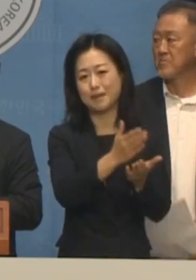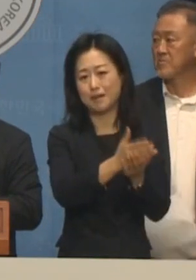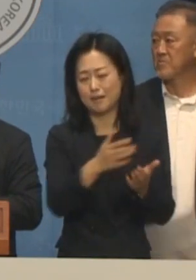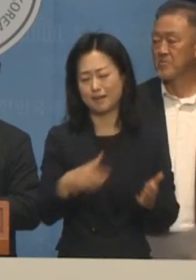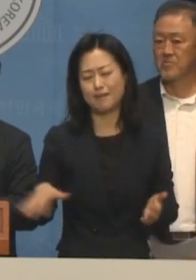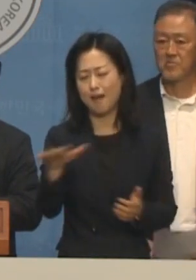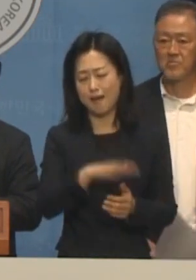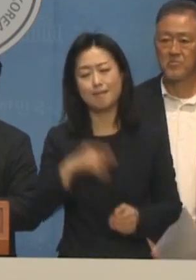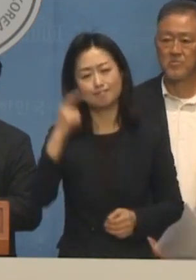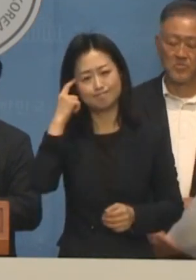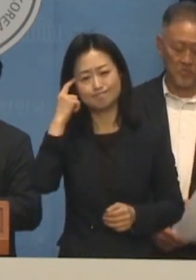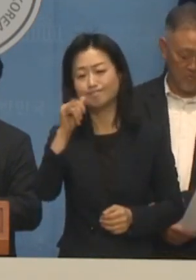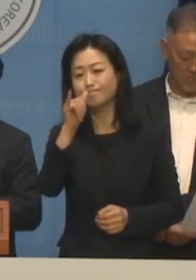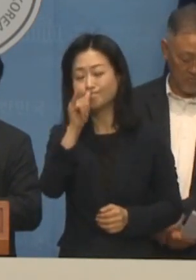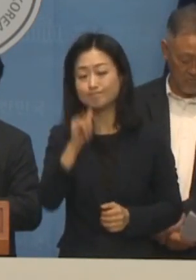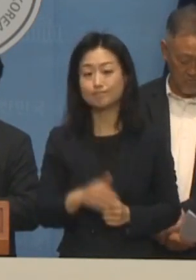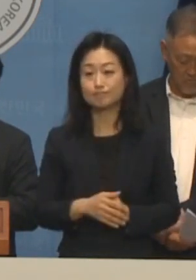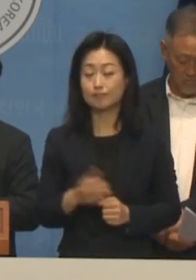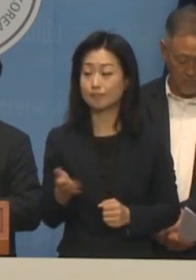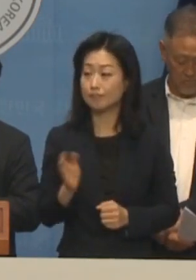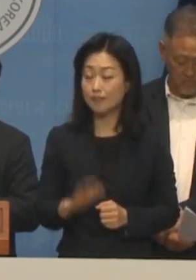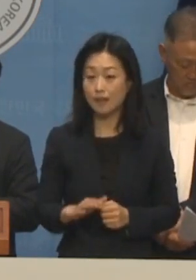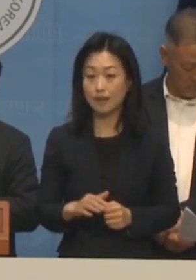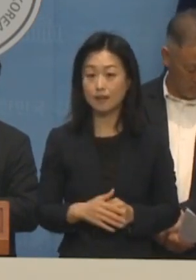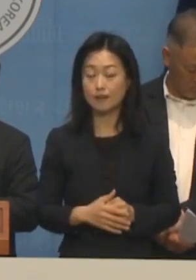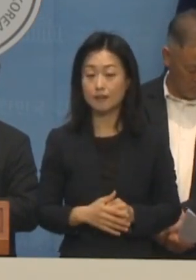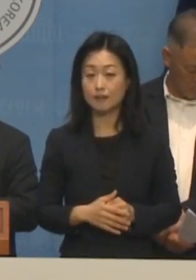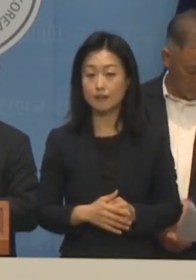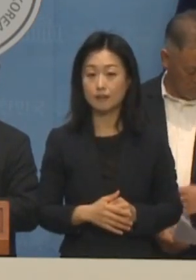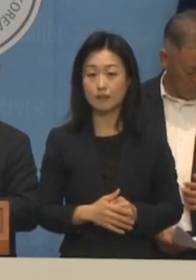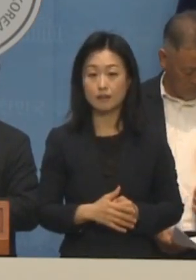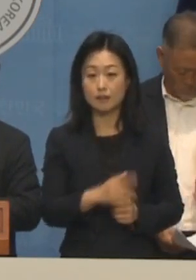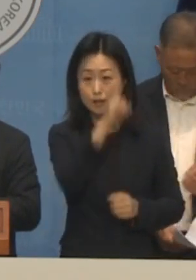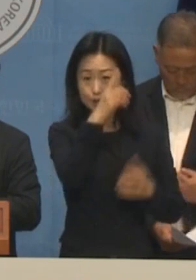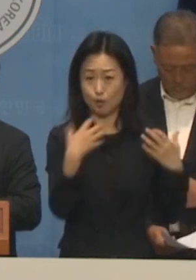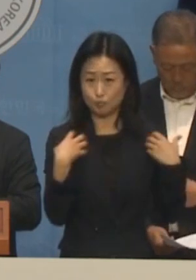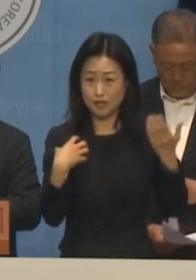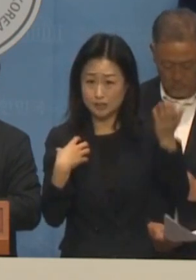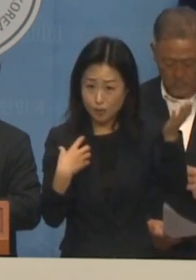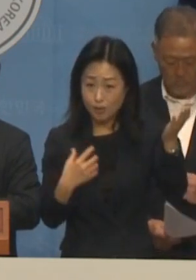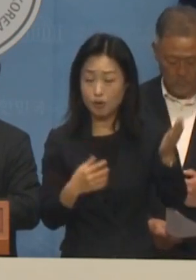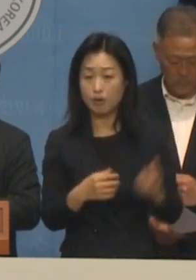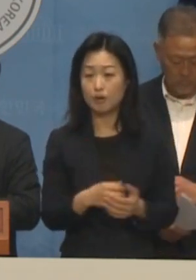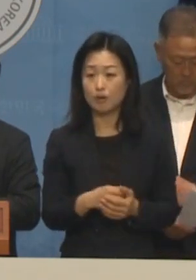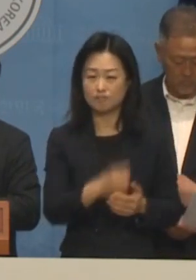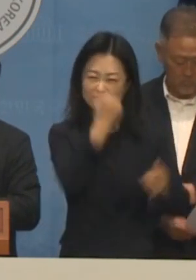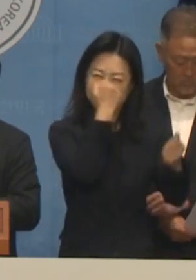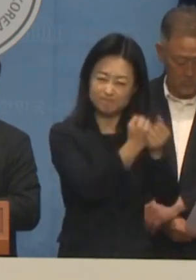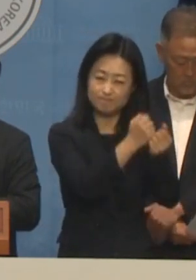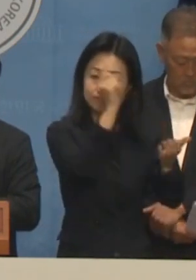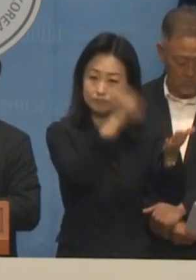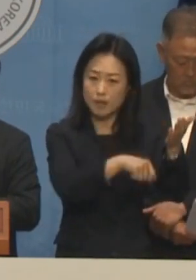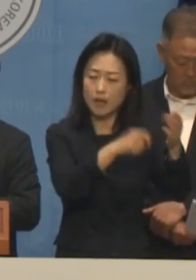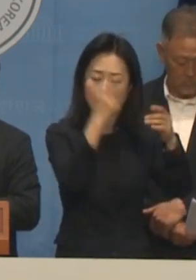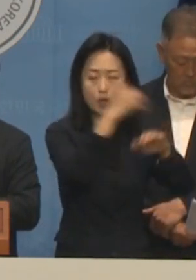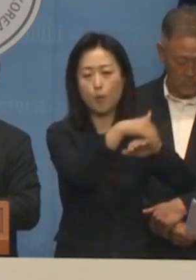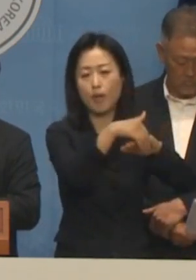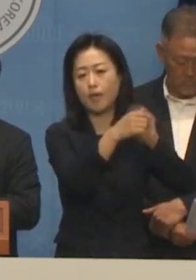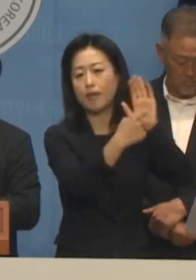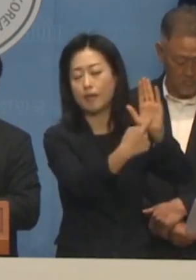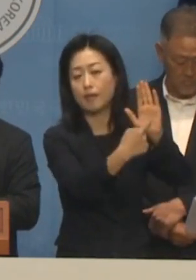지금 갖고 있고요. 그럼에도 불구하고 국토교통부는 이 문제를 이제 강행 처리를 좀 하려고 하고